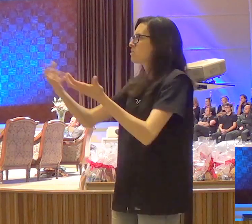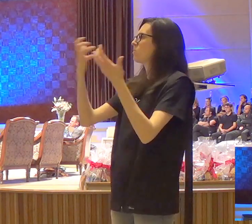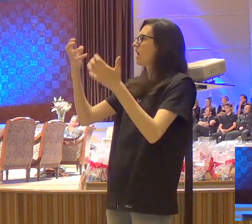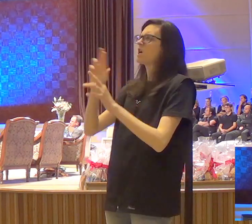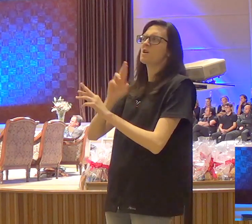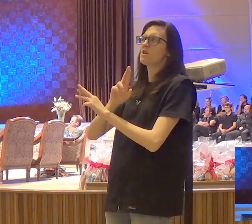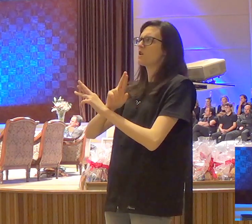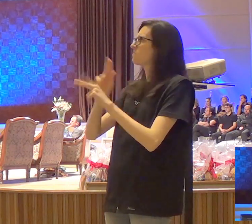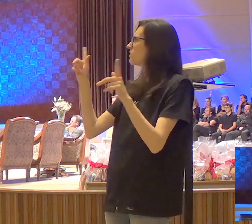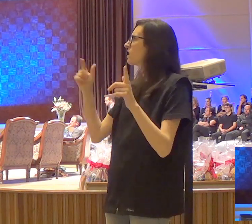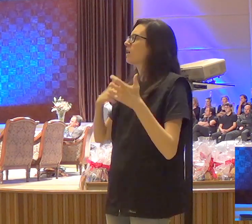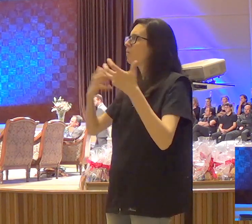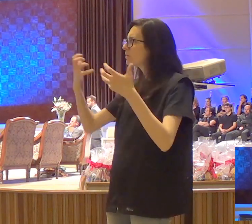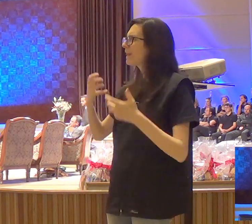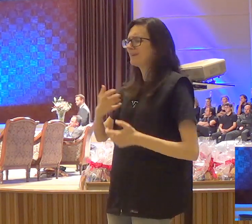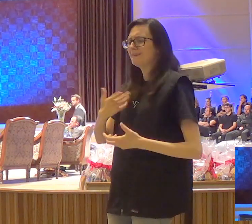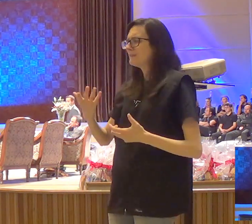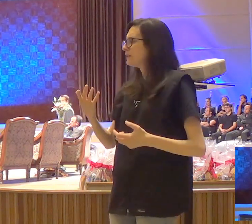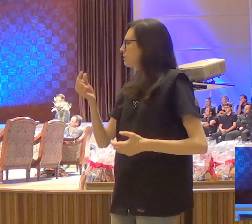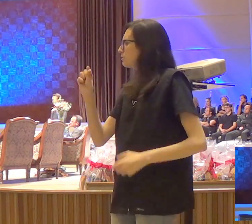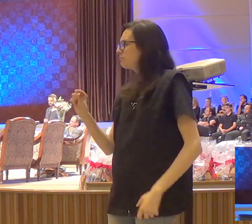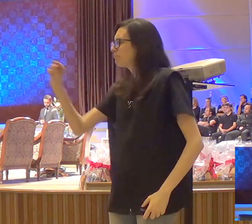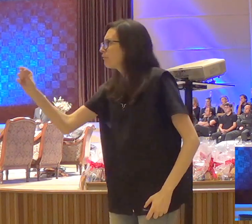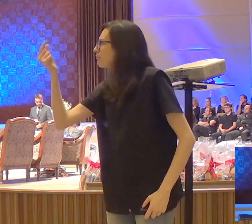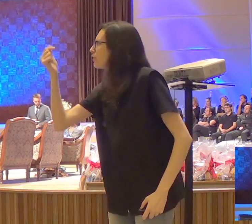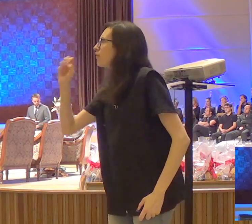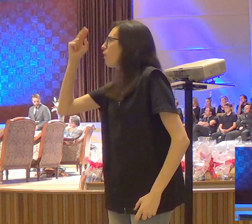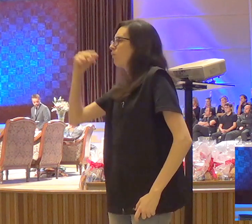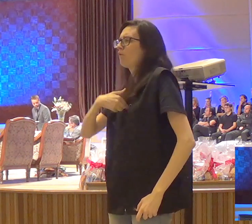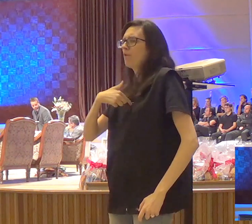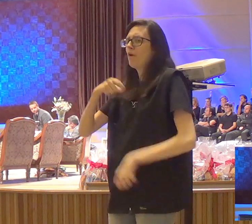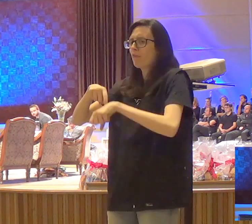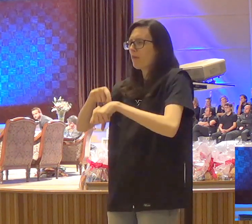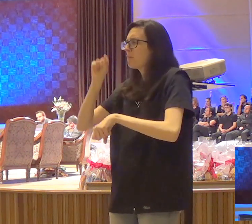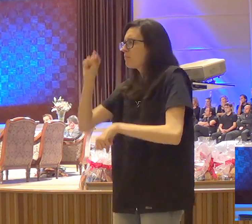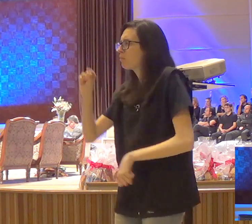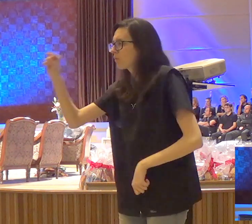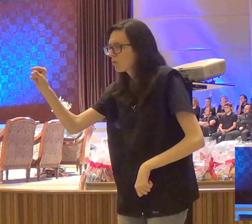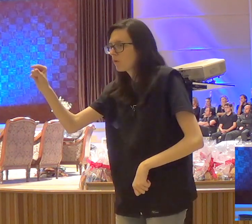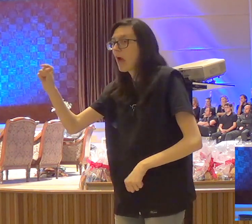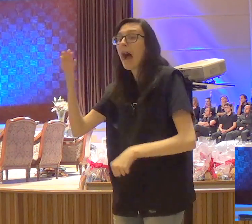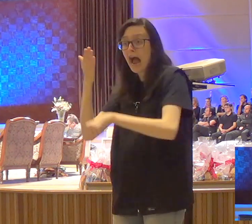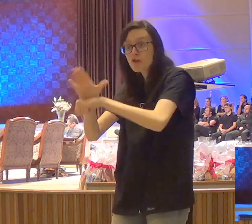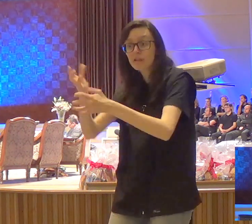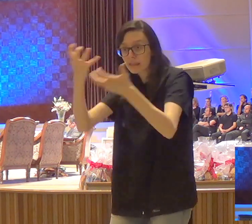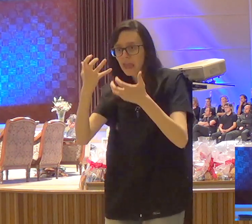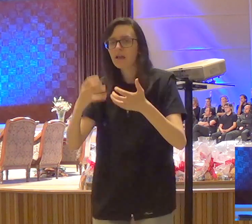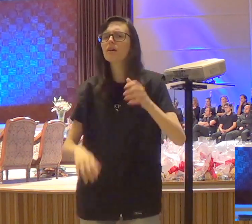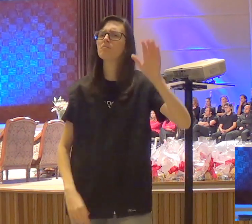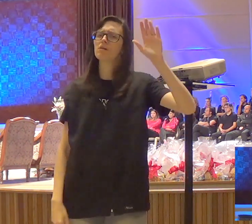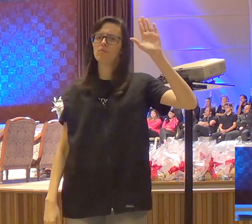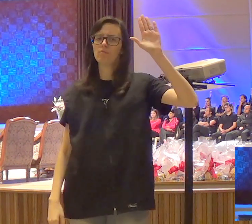de alguma forma, da forma que você conseguirá fazer diferença, then raise your hand right now. Então levanta sua mão agora. And raise it